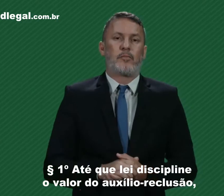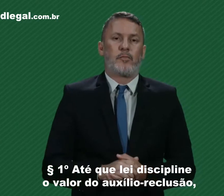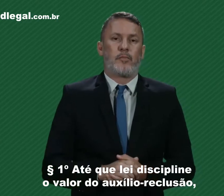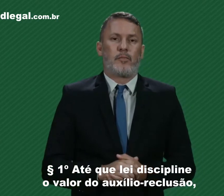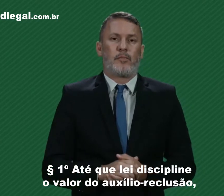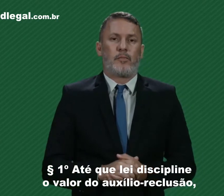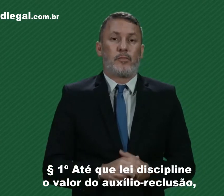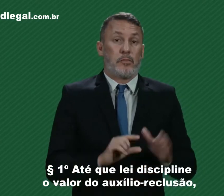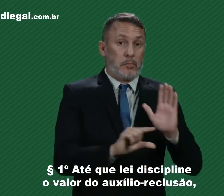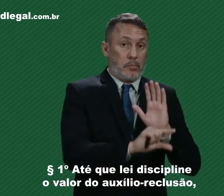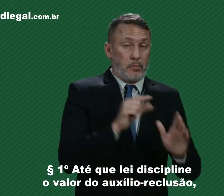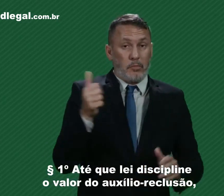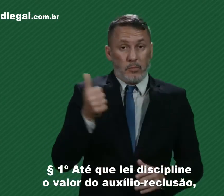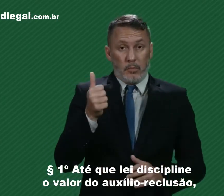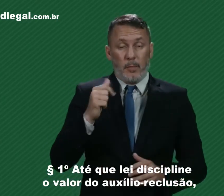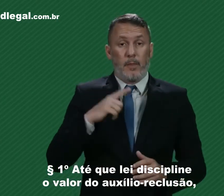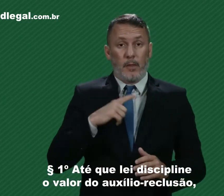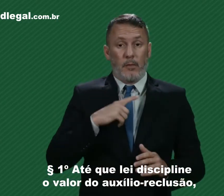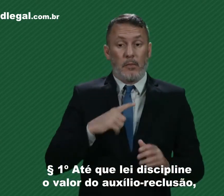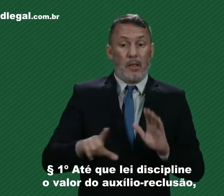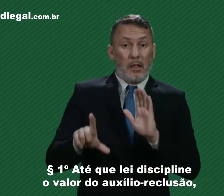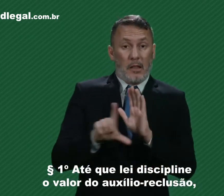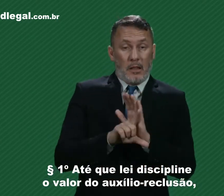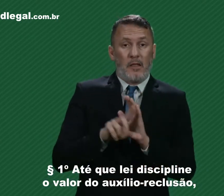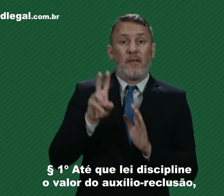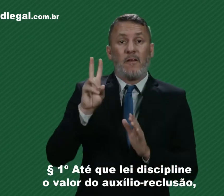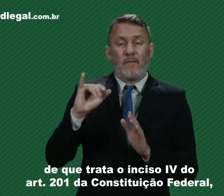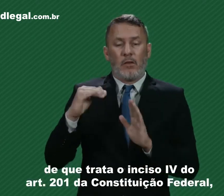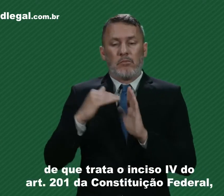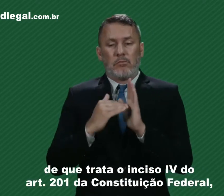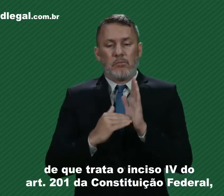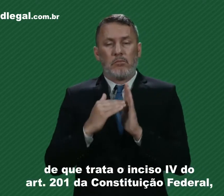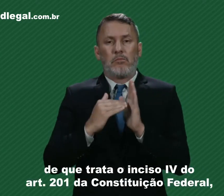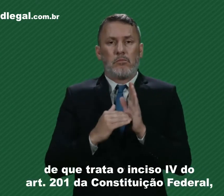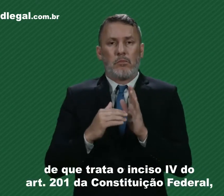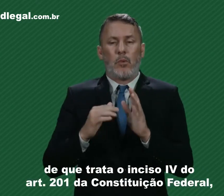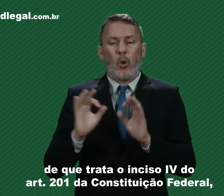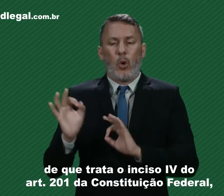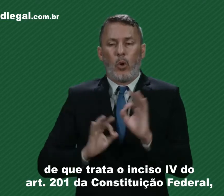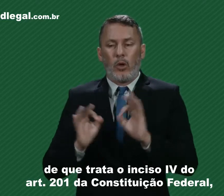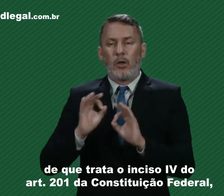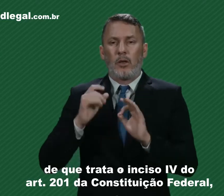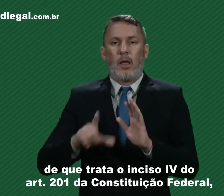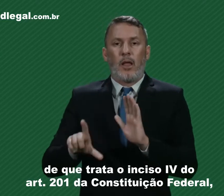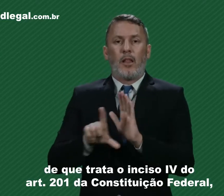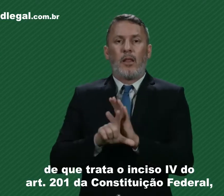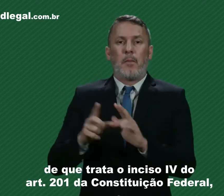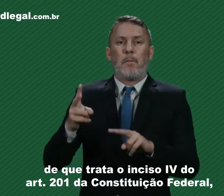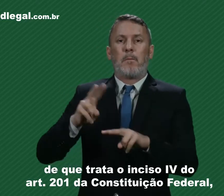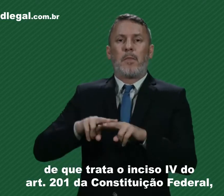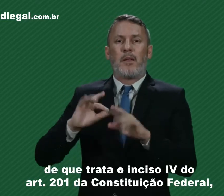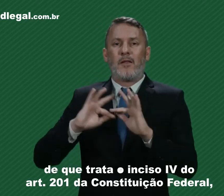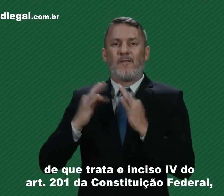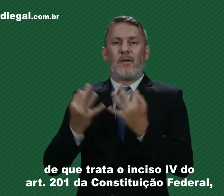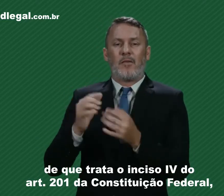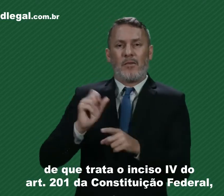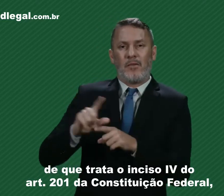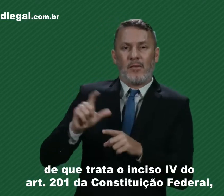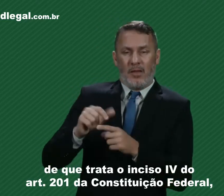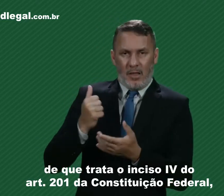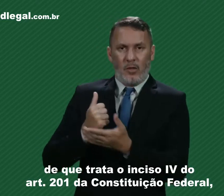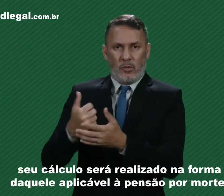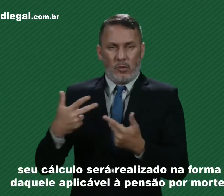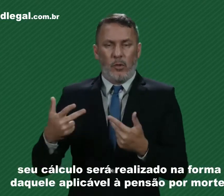Parágrafo 1º. Até que lei discipline o valor auxílio-reclusão de que trata o inciso 4 do artigo 201 da